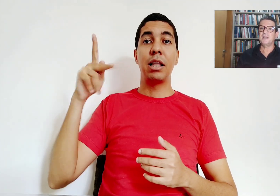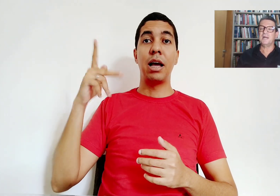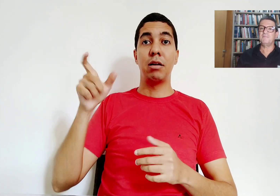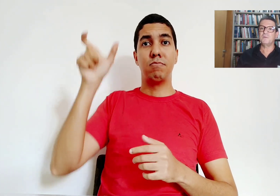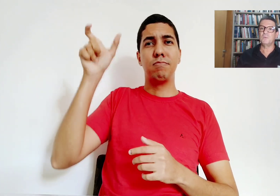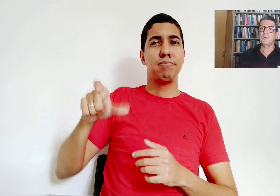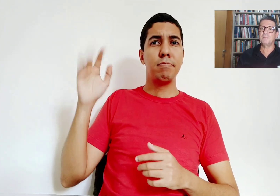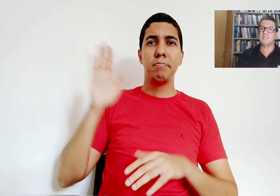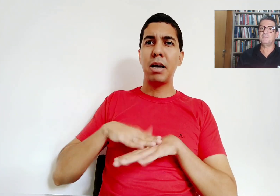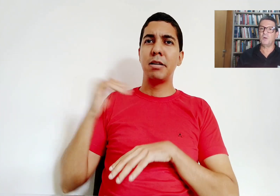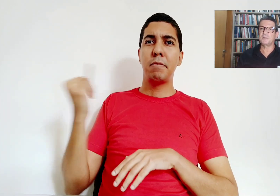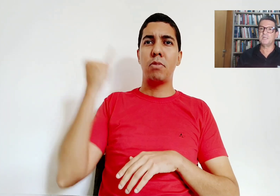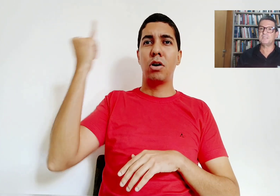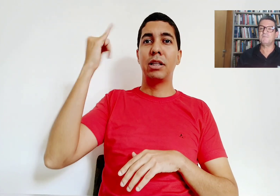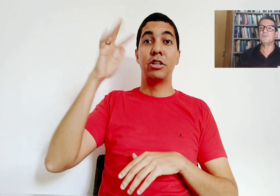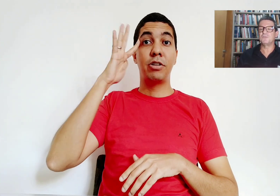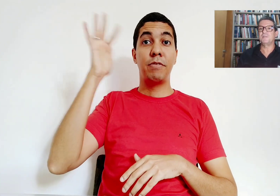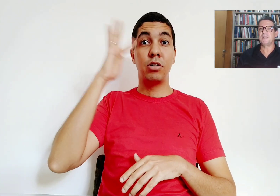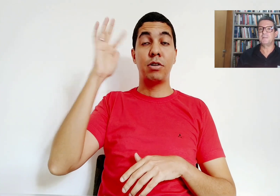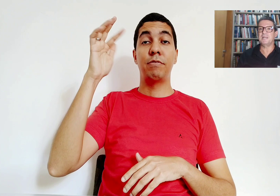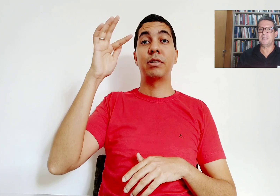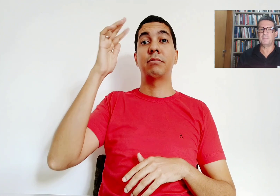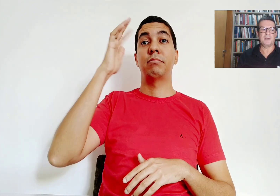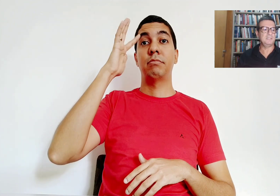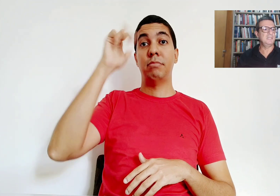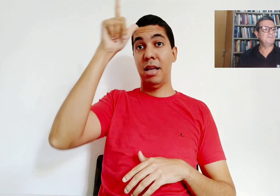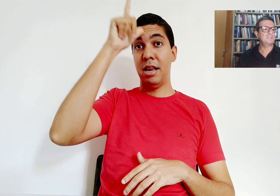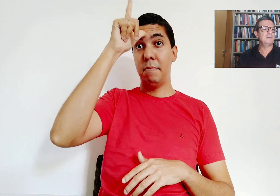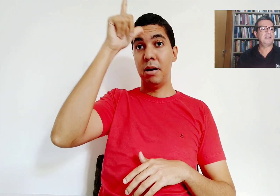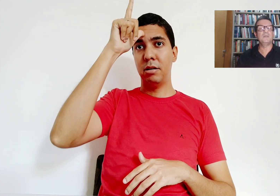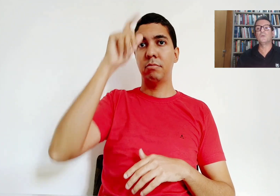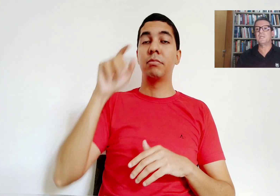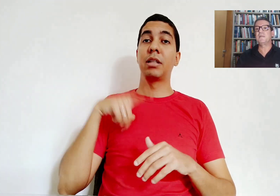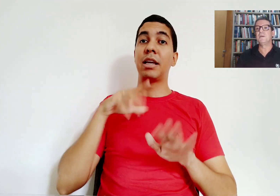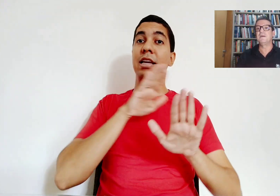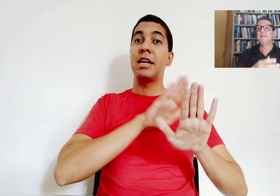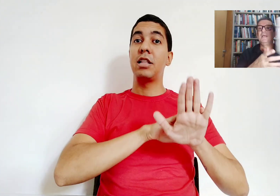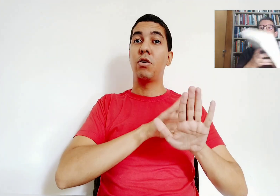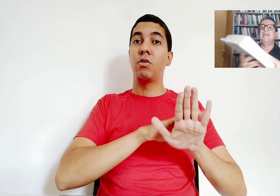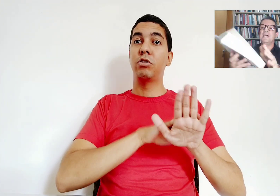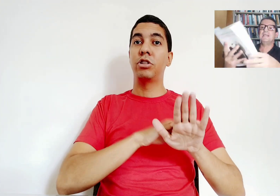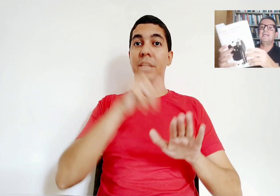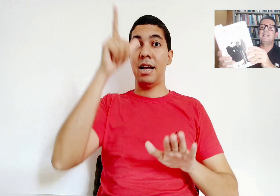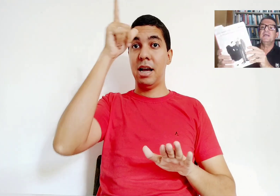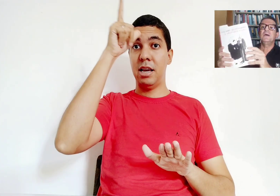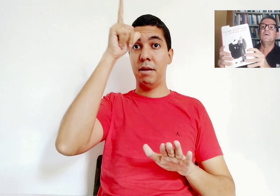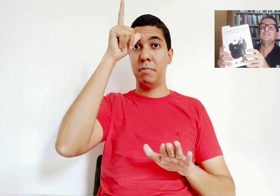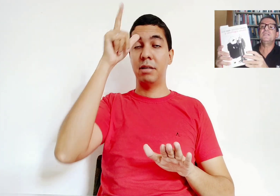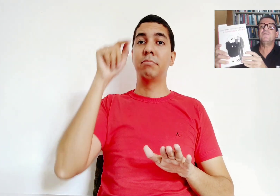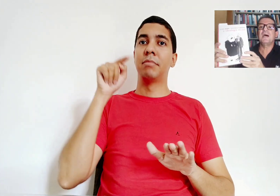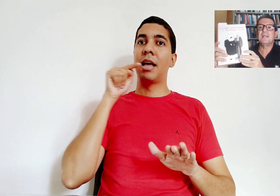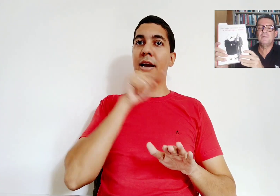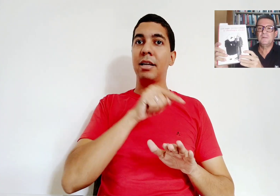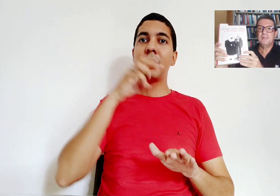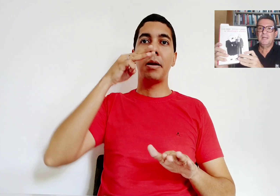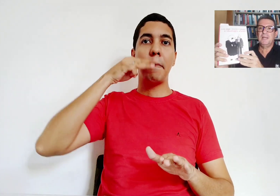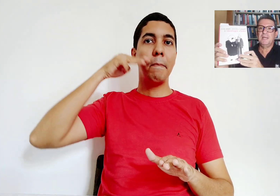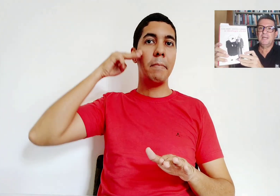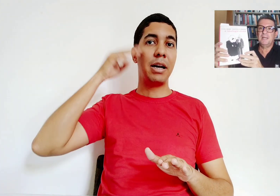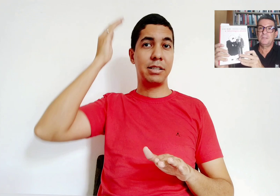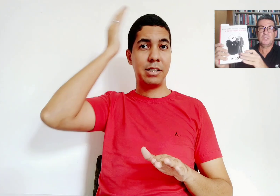que era a figura mais importante da filosofia alemã na época. Esse livro chama A Ideologia Alemã, e é aqui onde eles